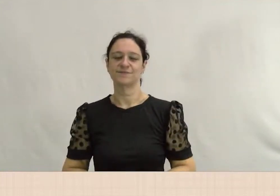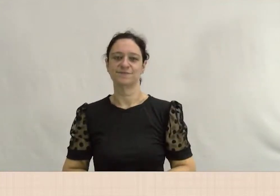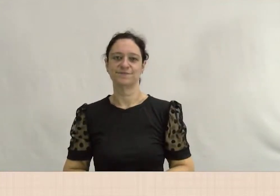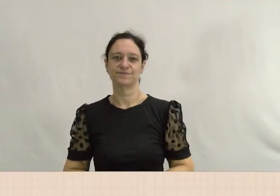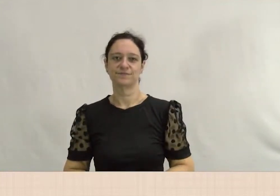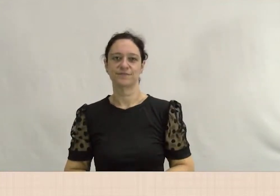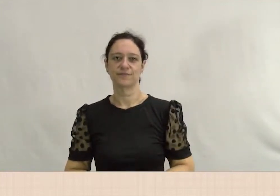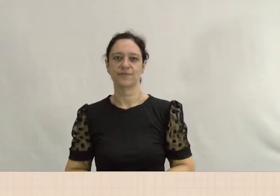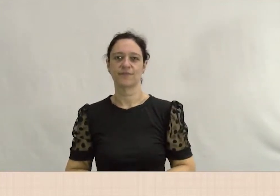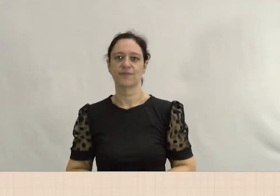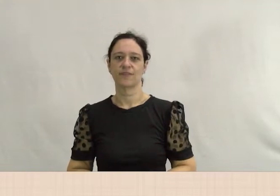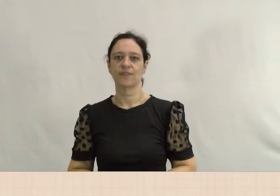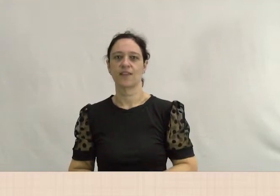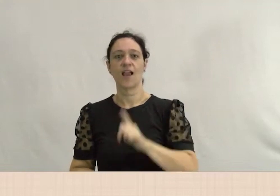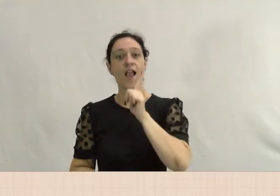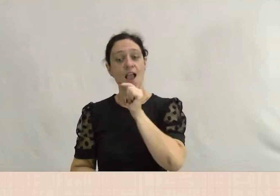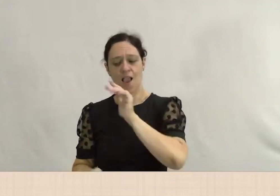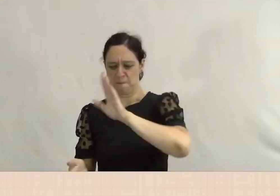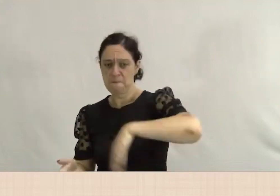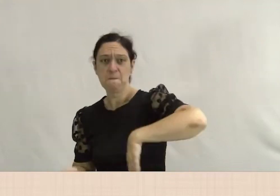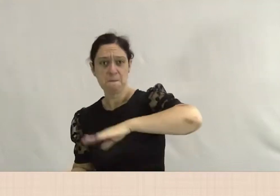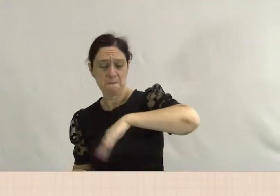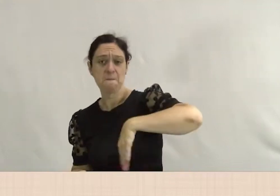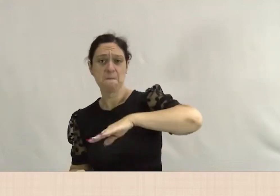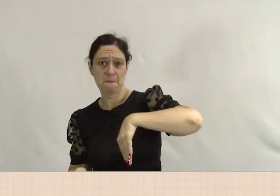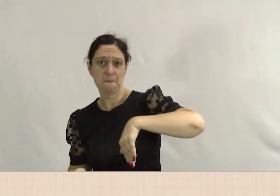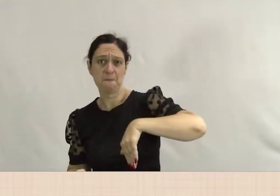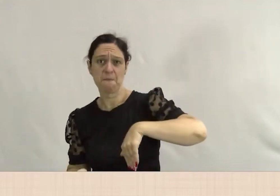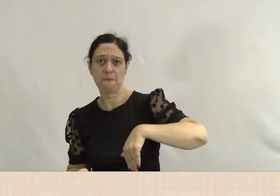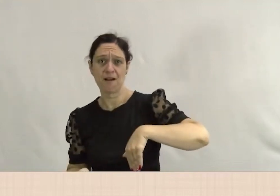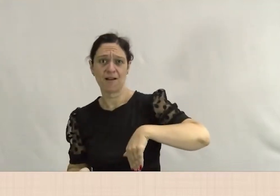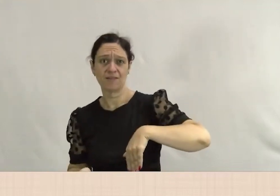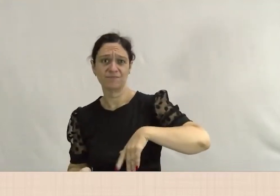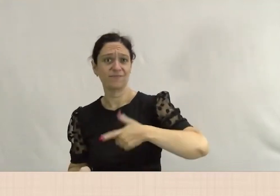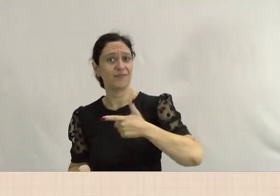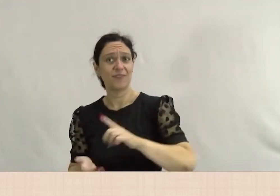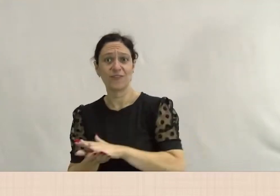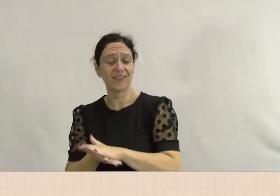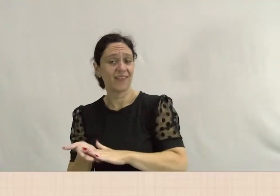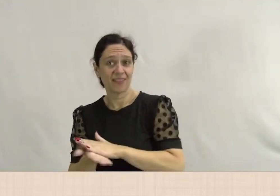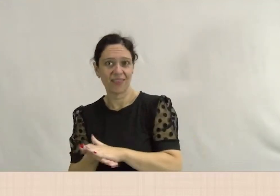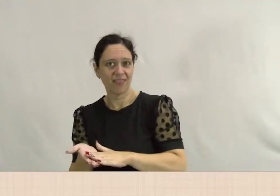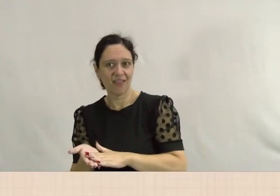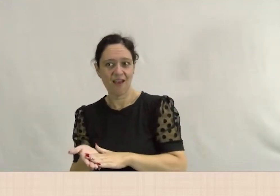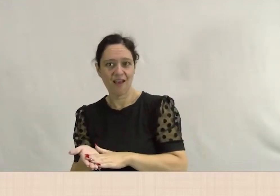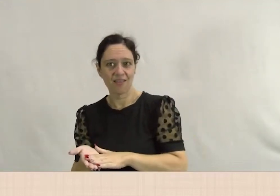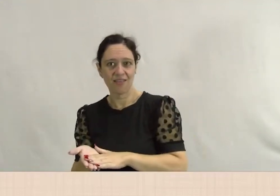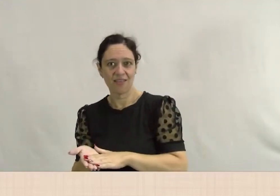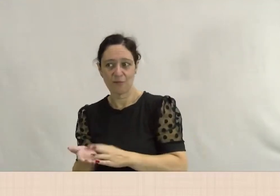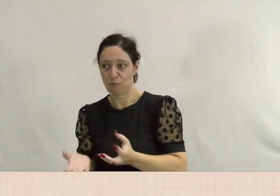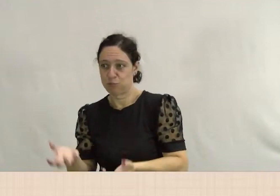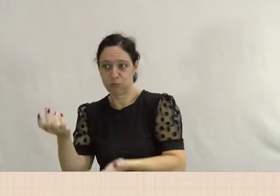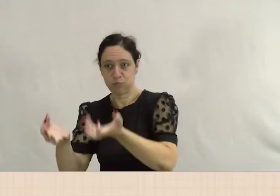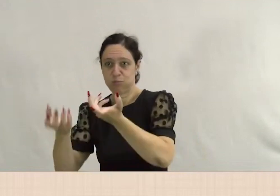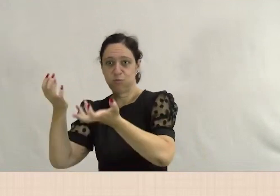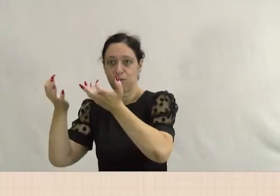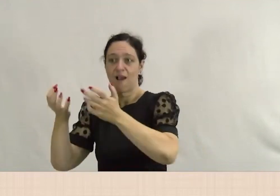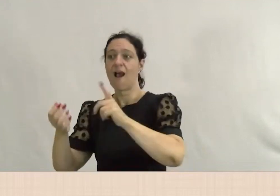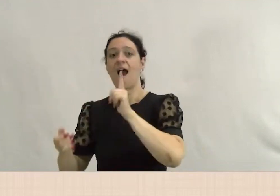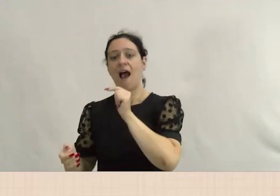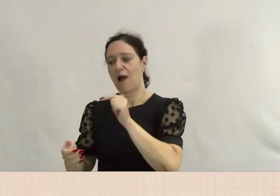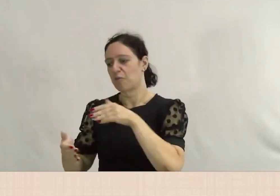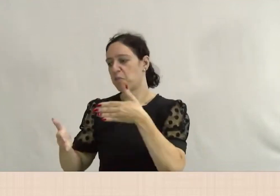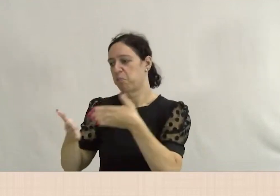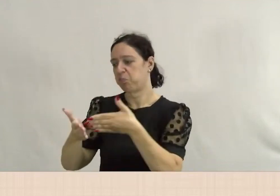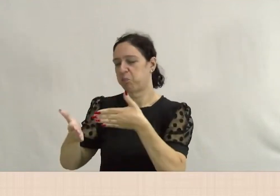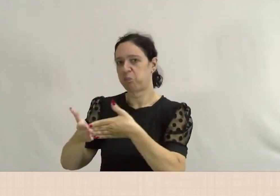E os oceanos, se não for por esse fenômeno, não haveria movimentação na água, não